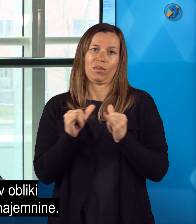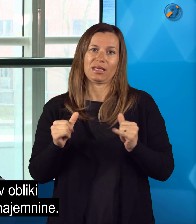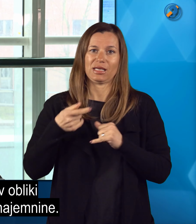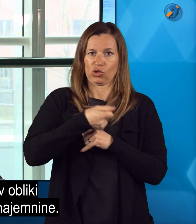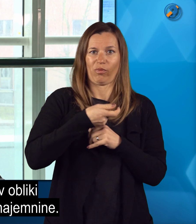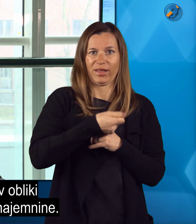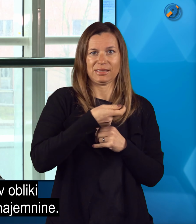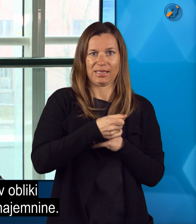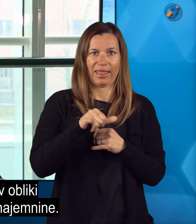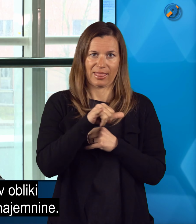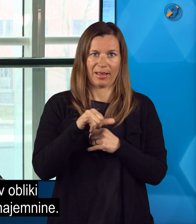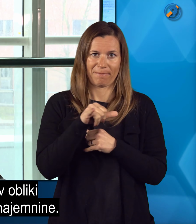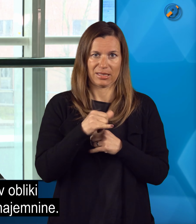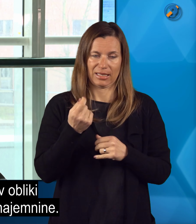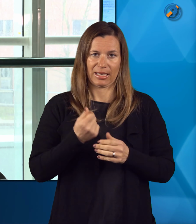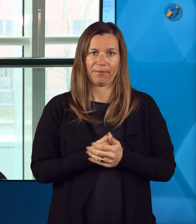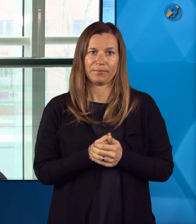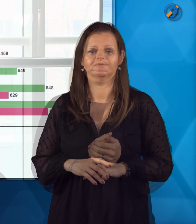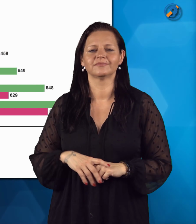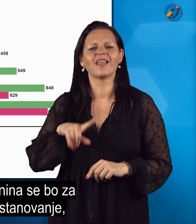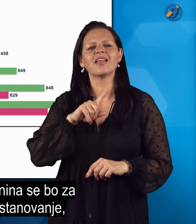subvencije najemnine.